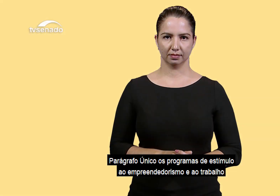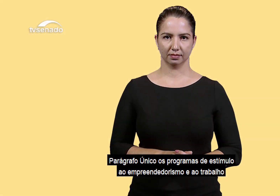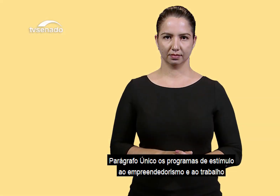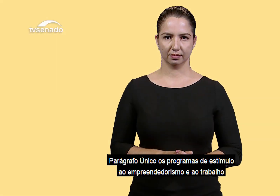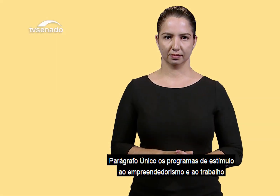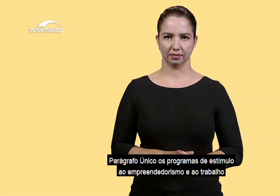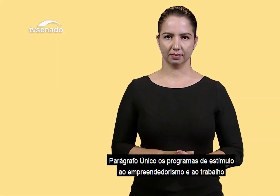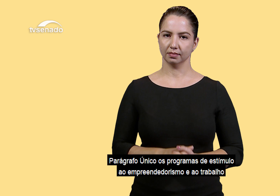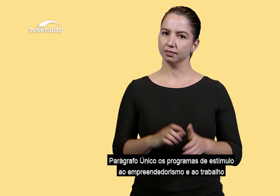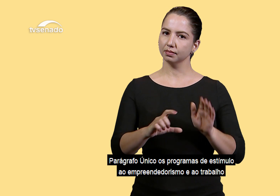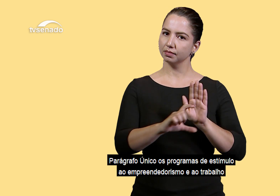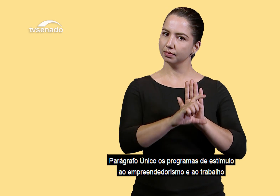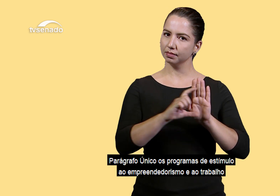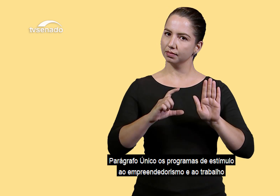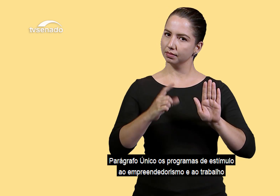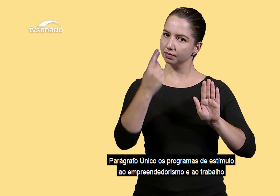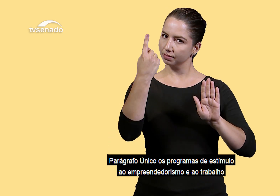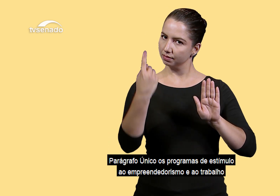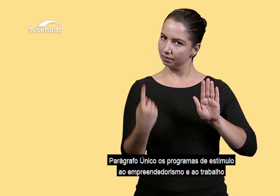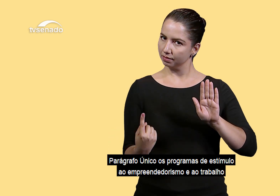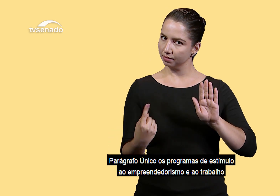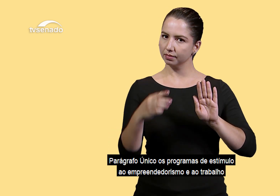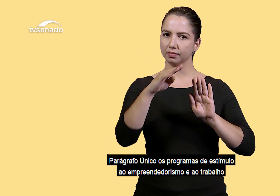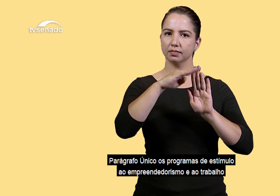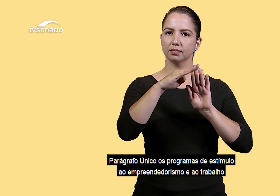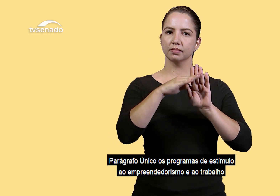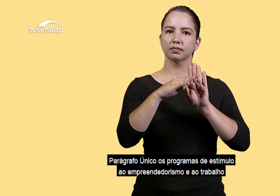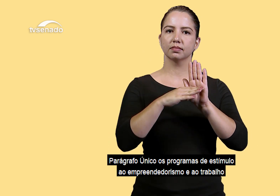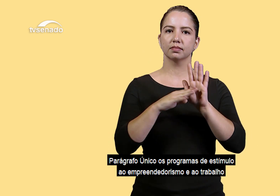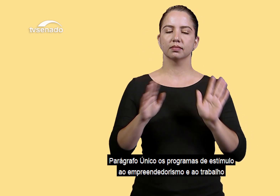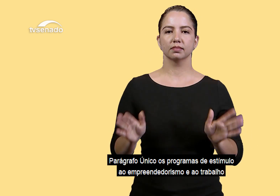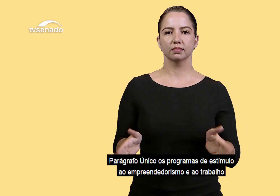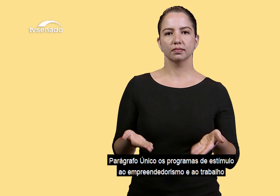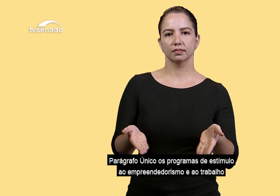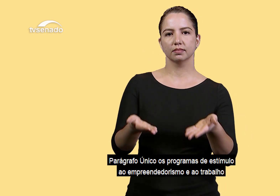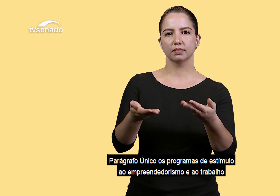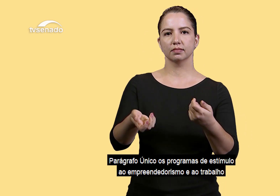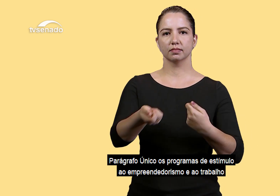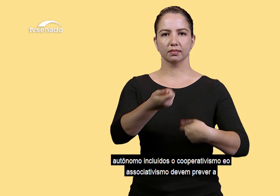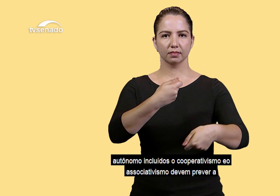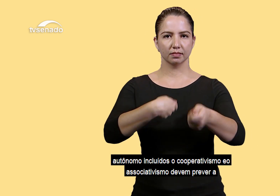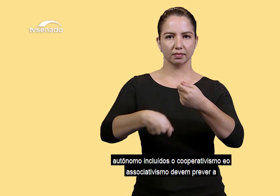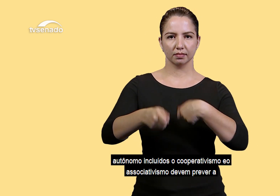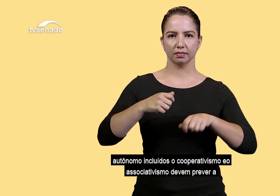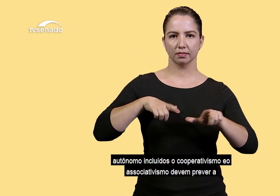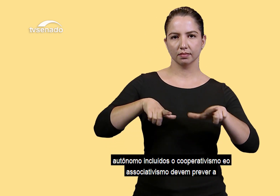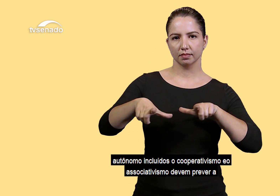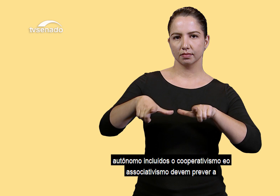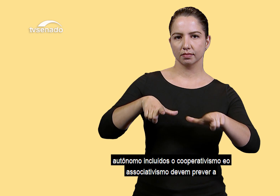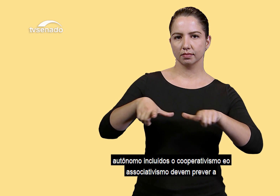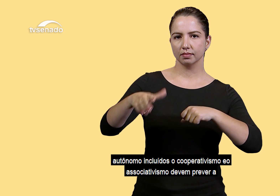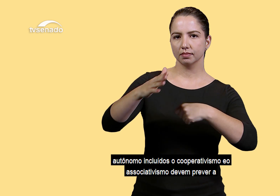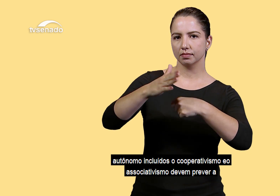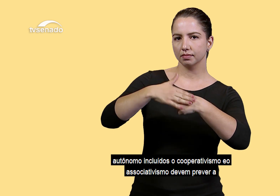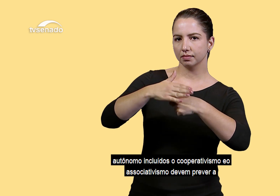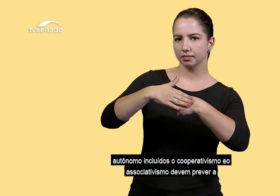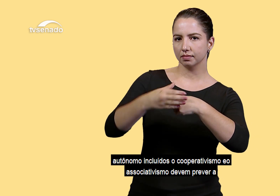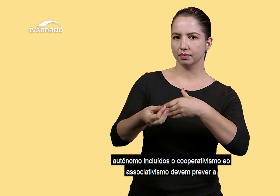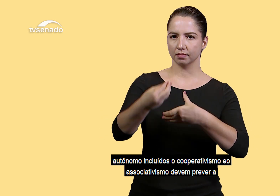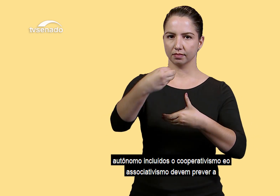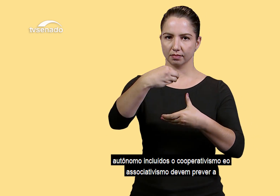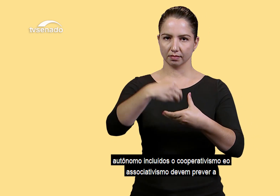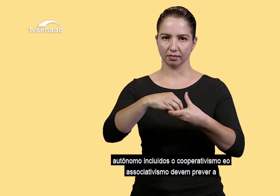Parágrafo único. Os programas de estímulo ao empreendedorismo e ao trabalho autônomo, incluídos o